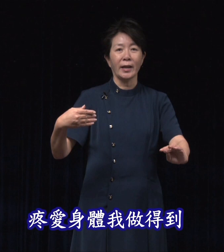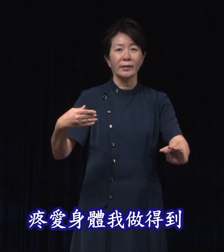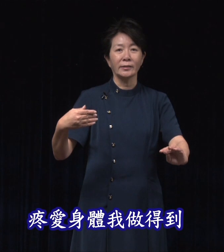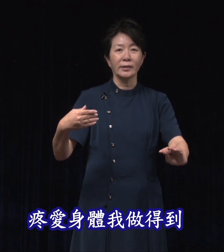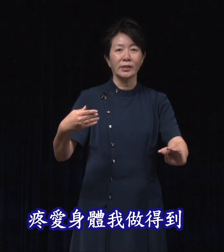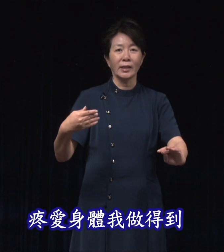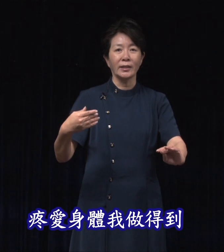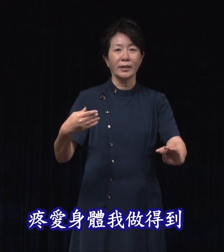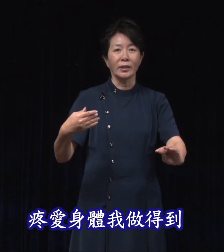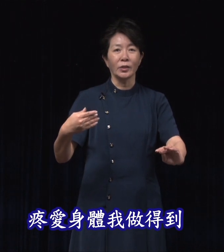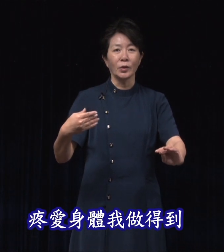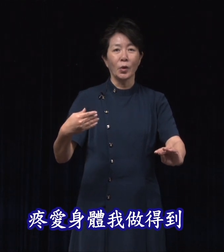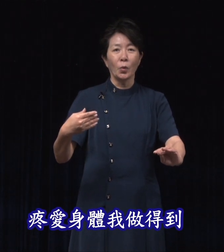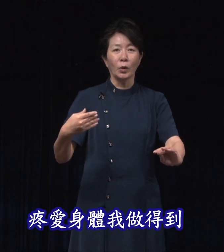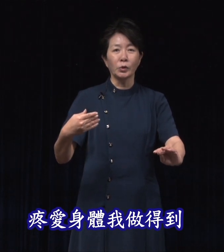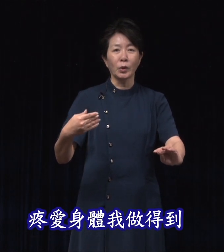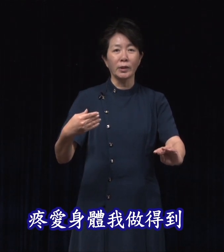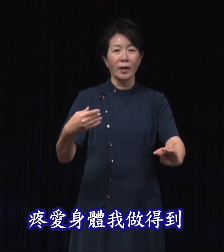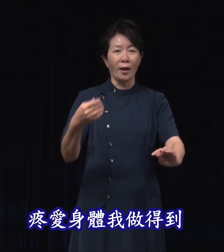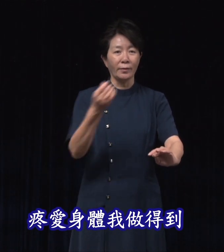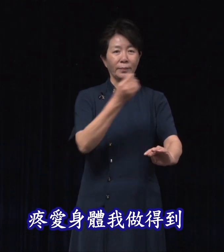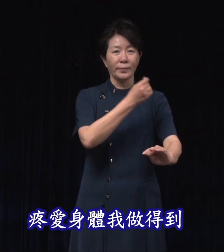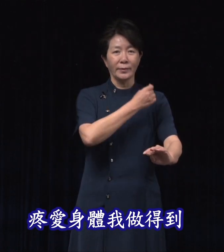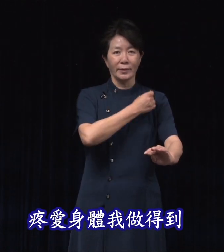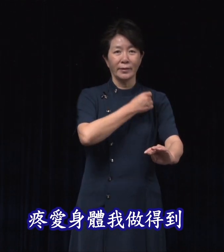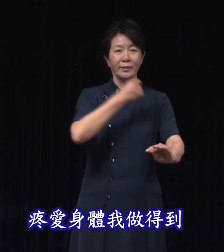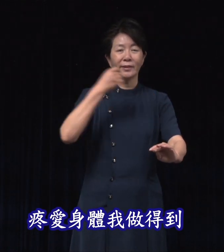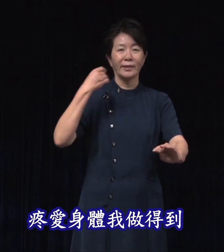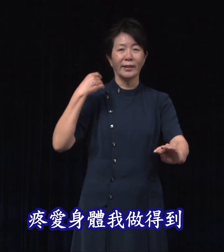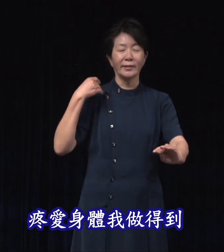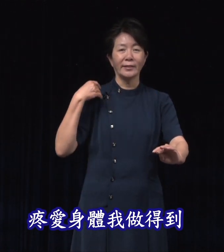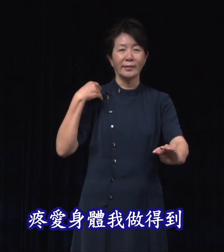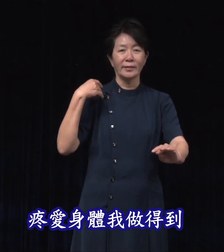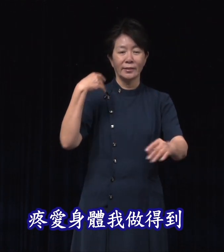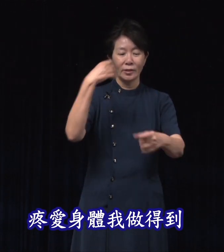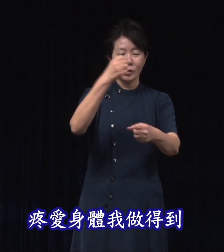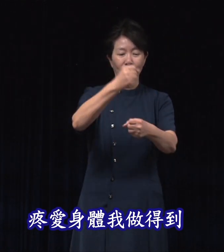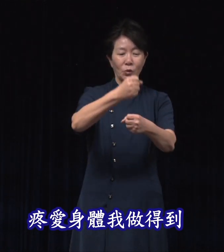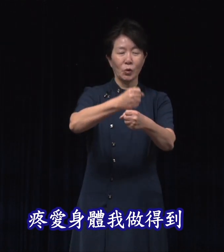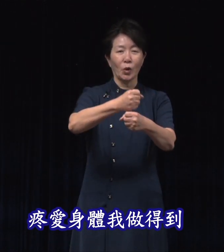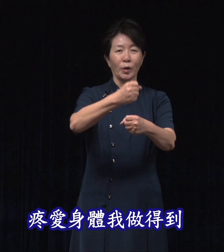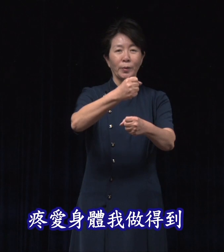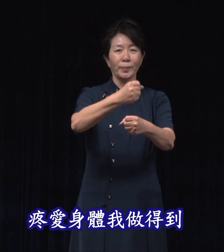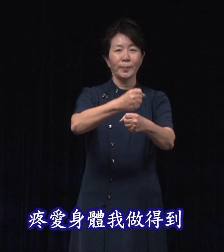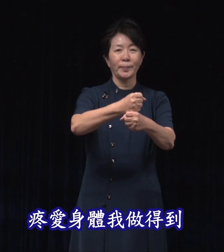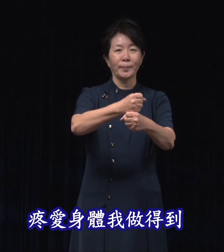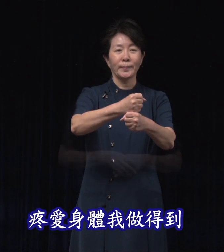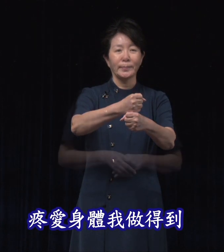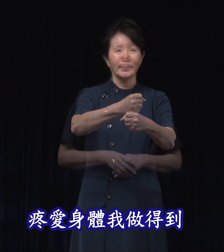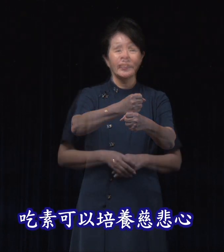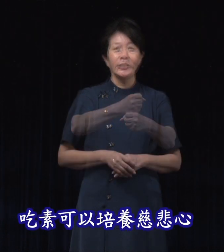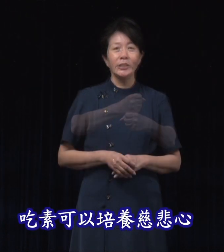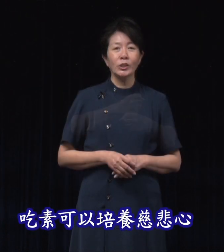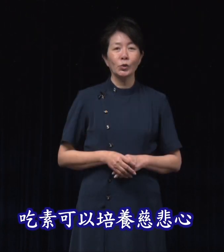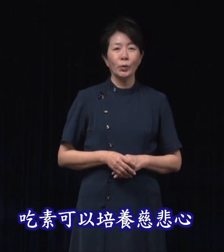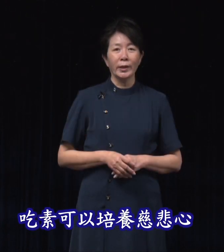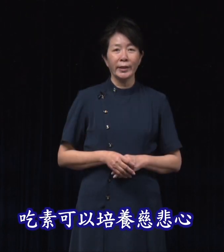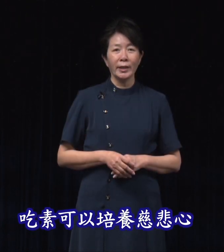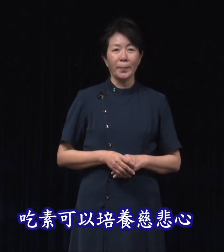是身体，我做得到，能做。吃素可以培